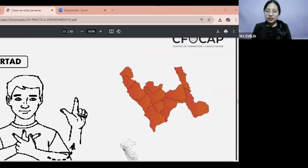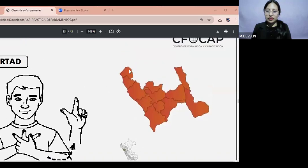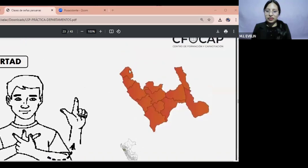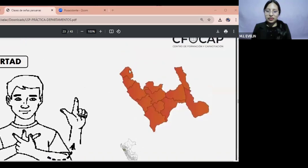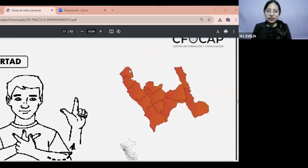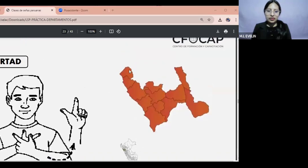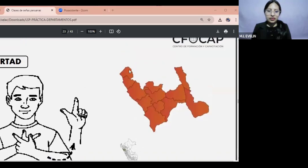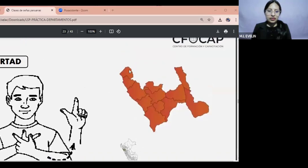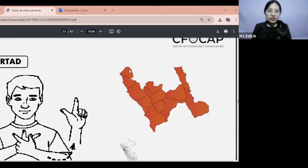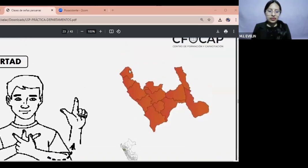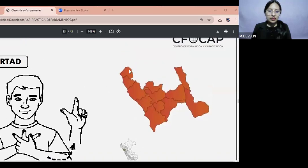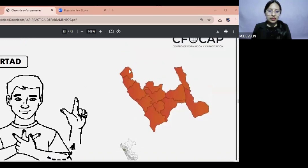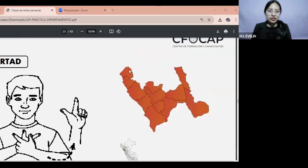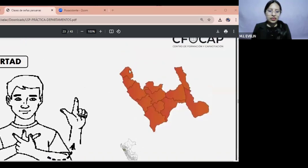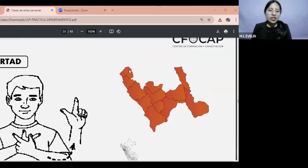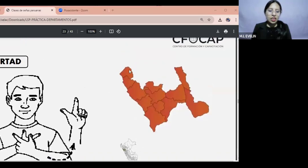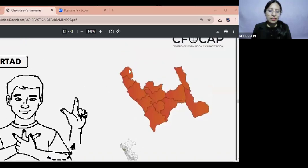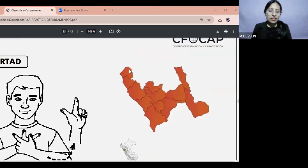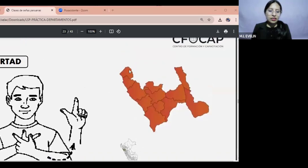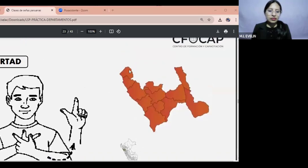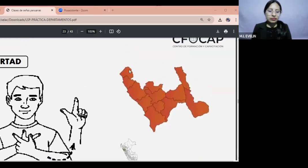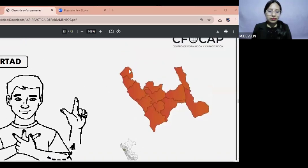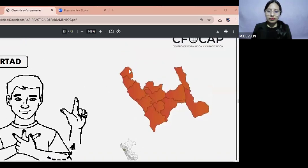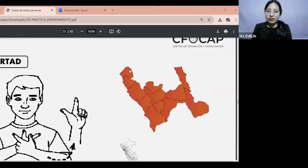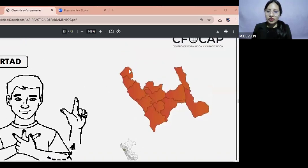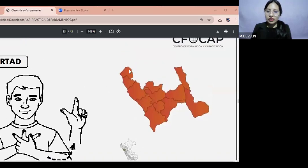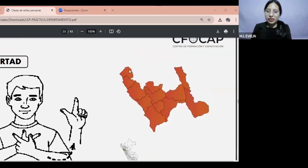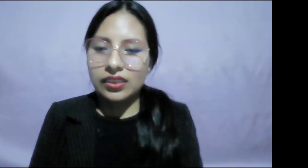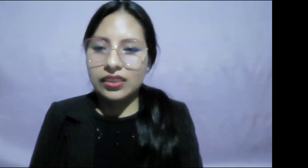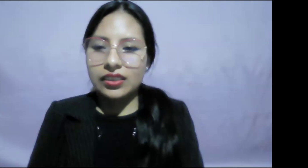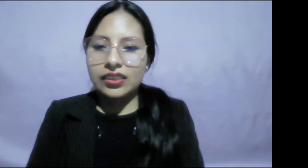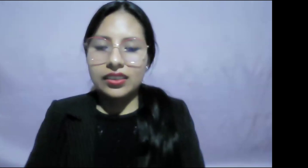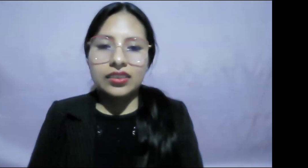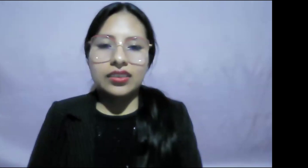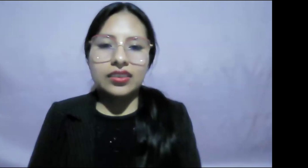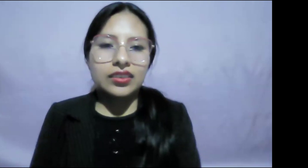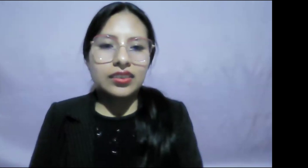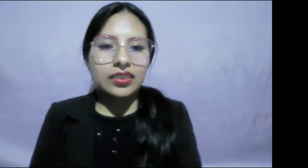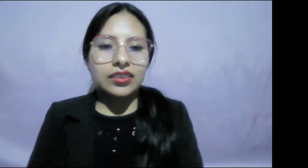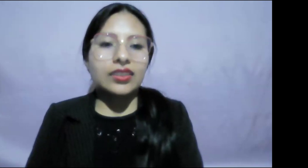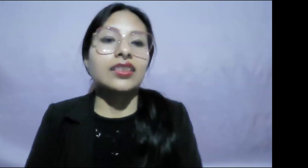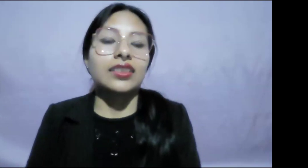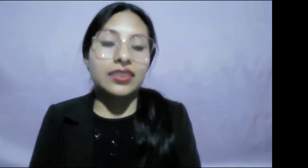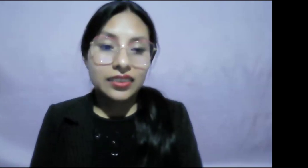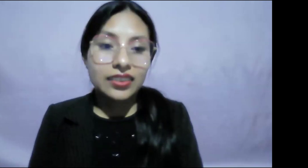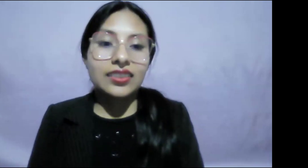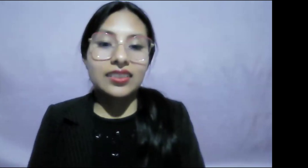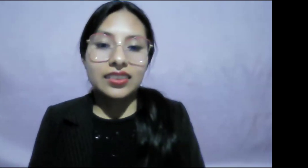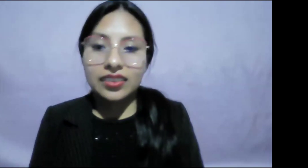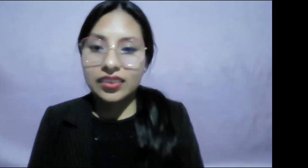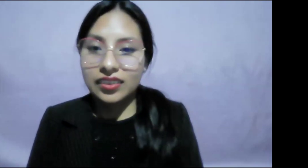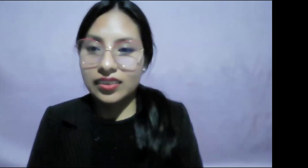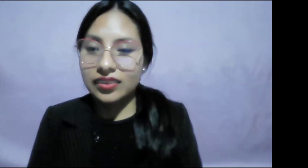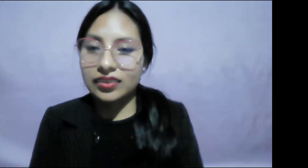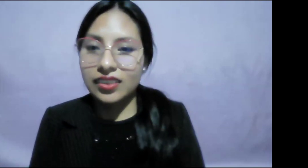la libertad la libertad Ajá a ver por favor quién levanta